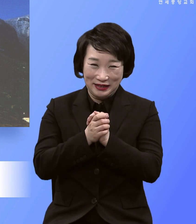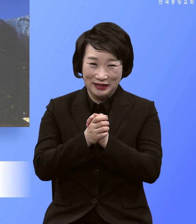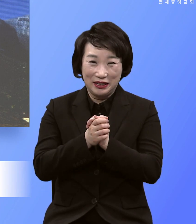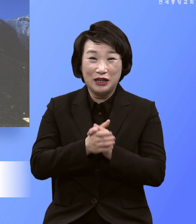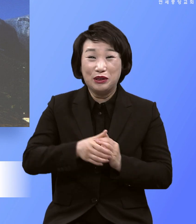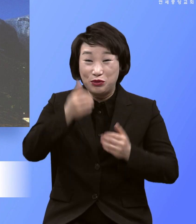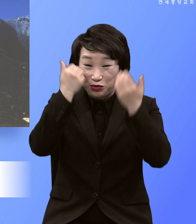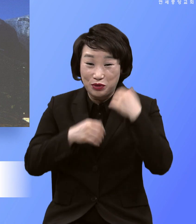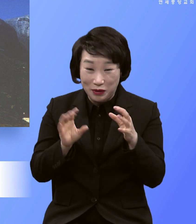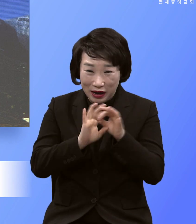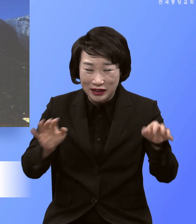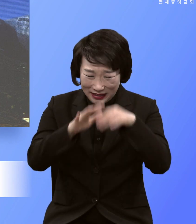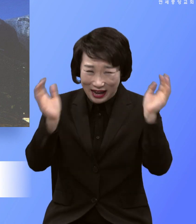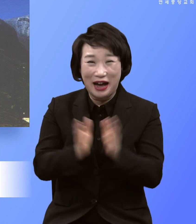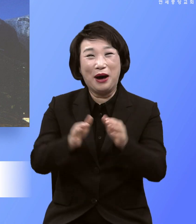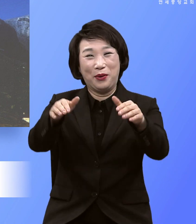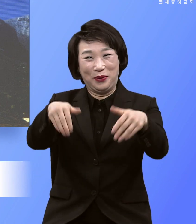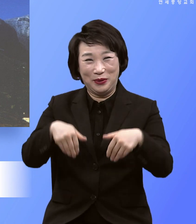어느 누구나 오래요.